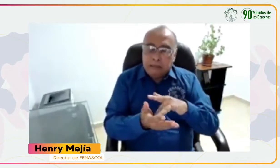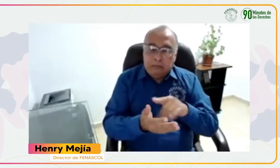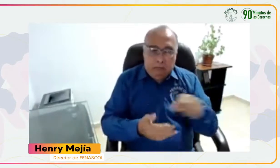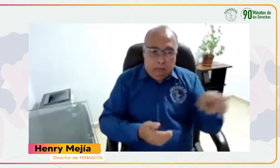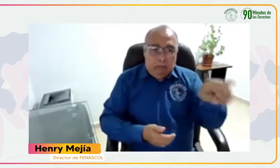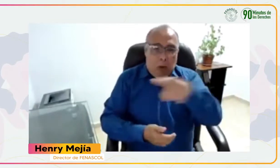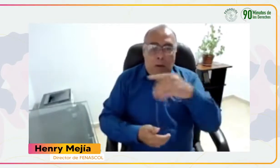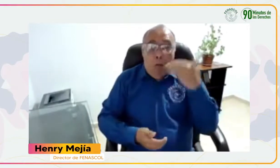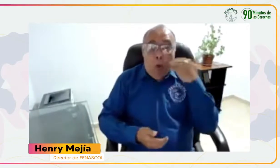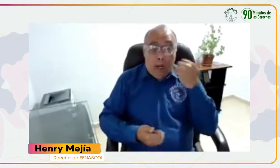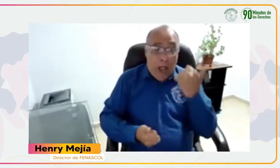participación política.